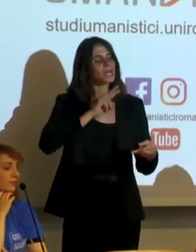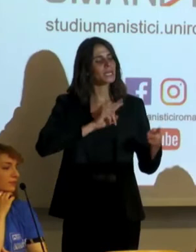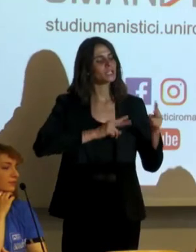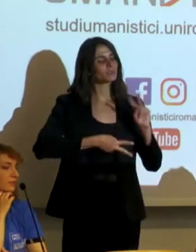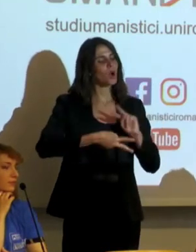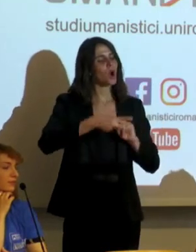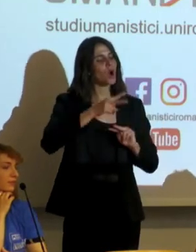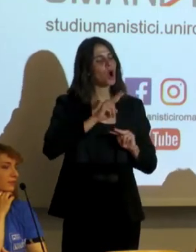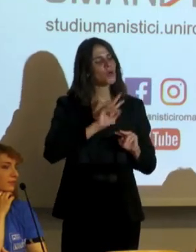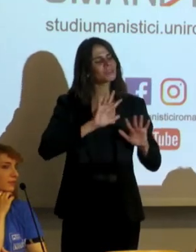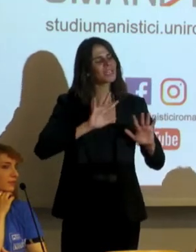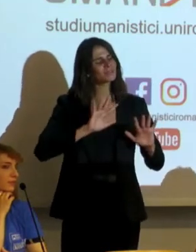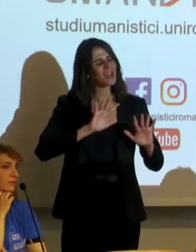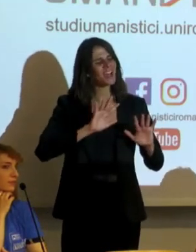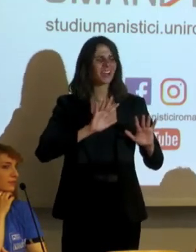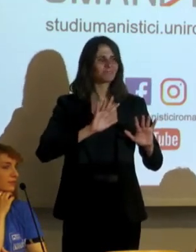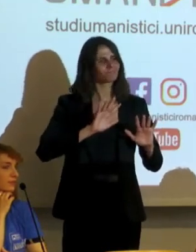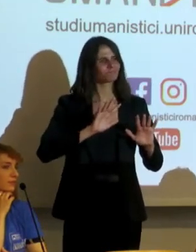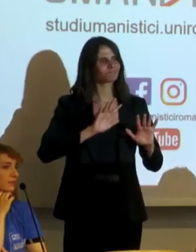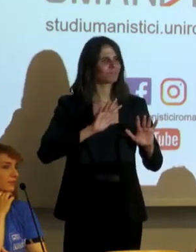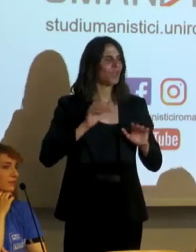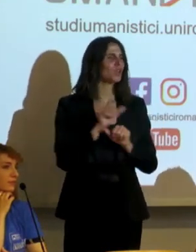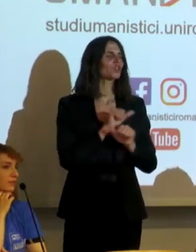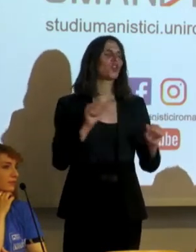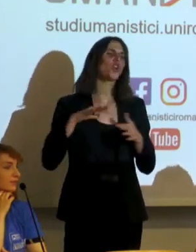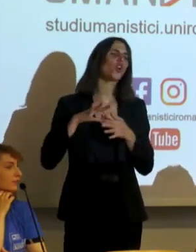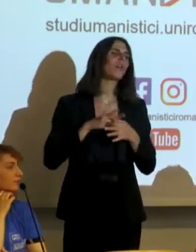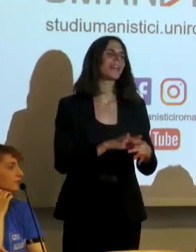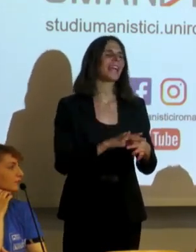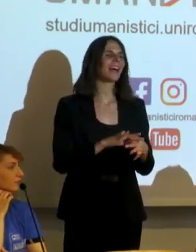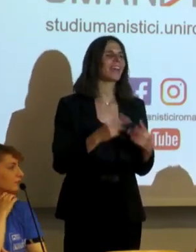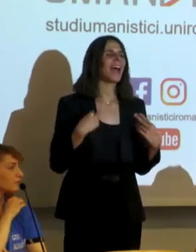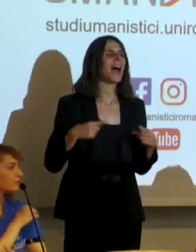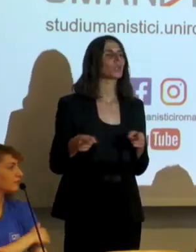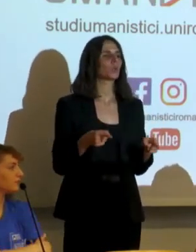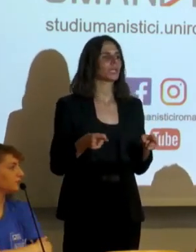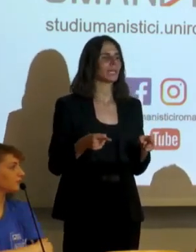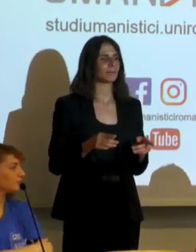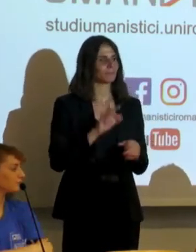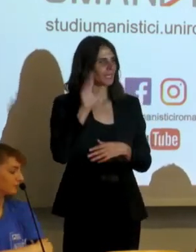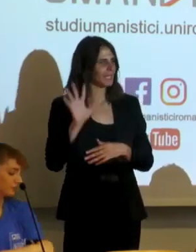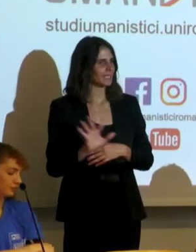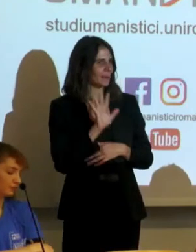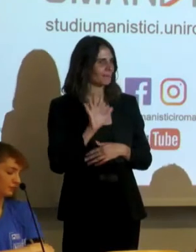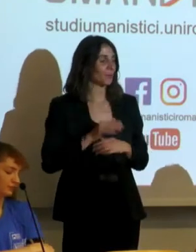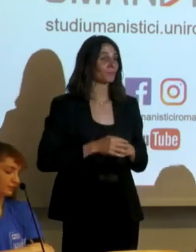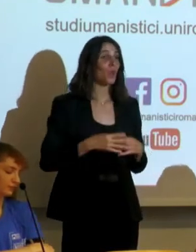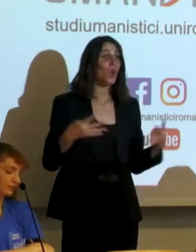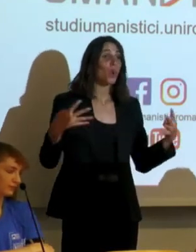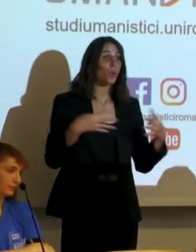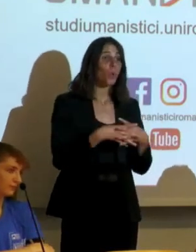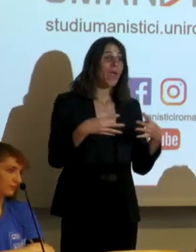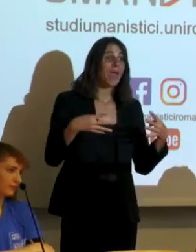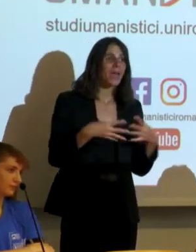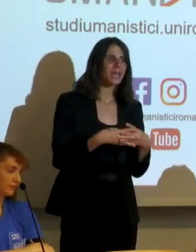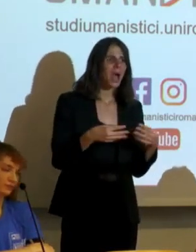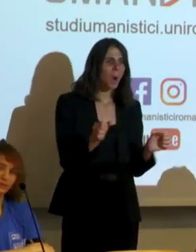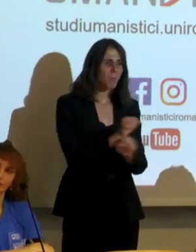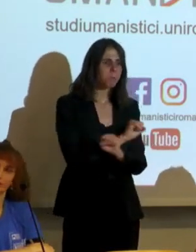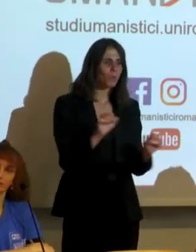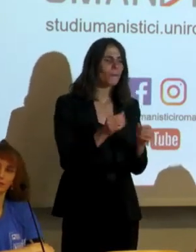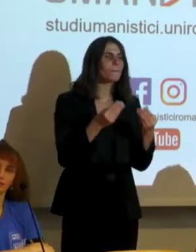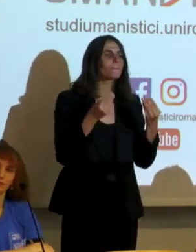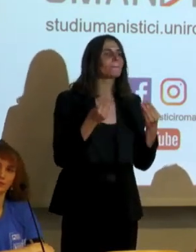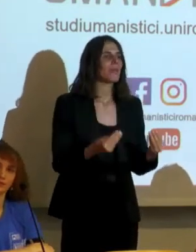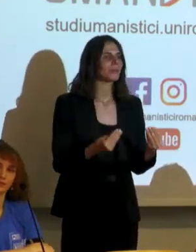lente molto schiacciata sull'attualità. Ma perché è scoppiata questa guerra? Le spiegazioni non sono semplici, lineari,